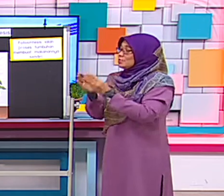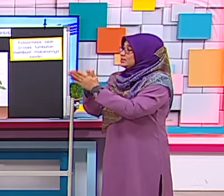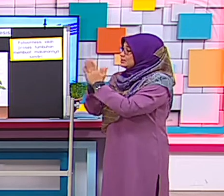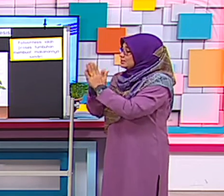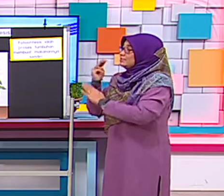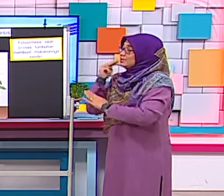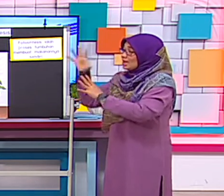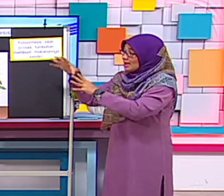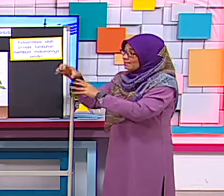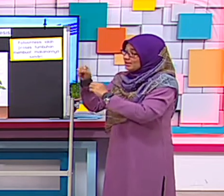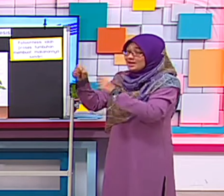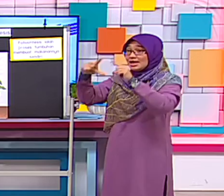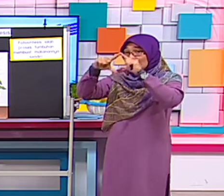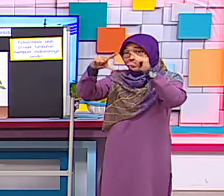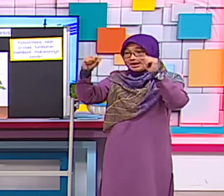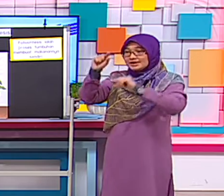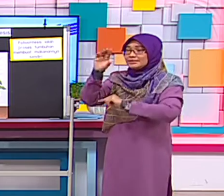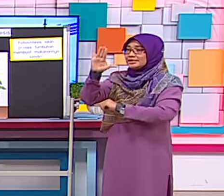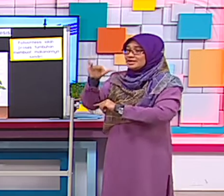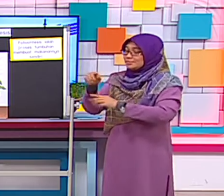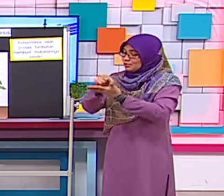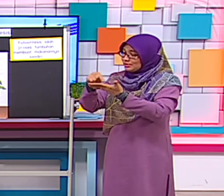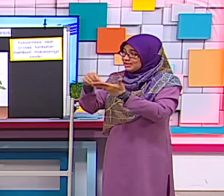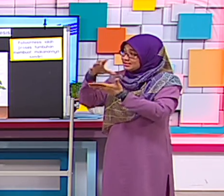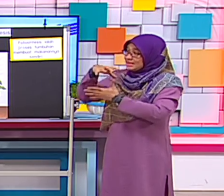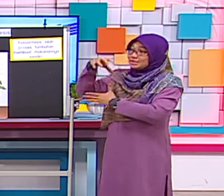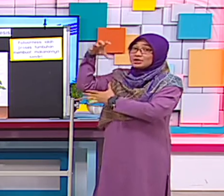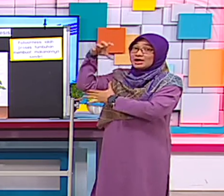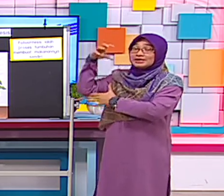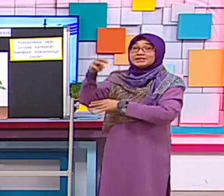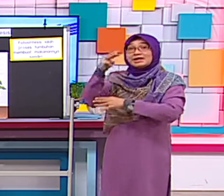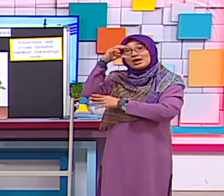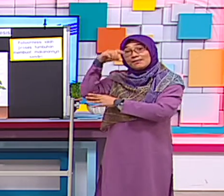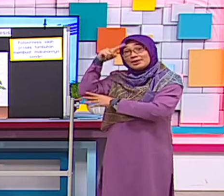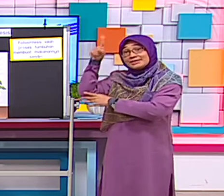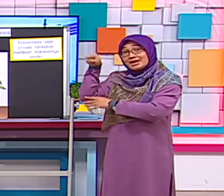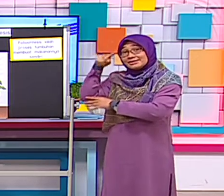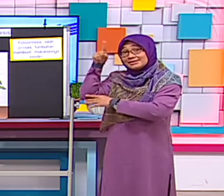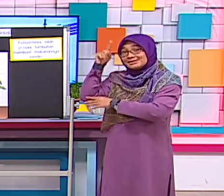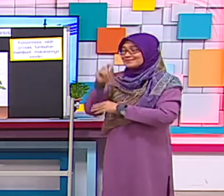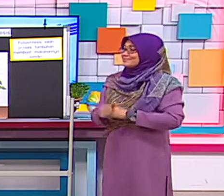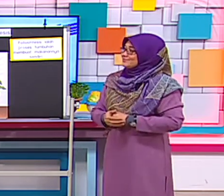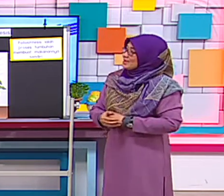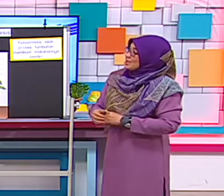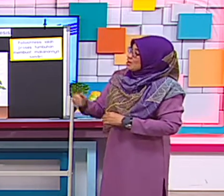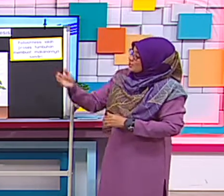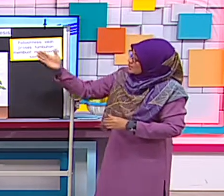mau minta Bira ambil Cut yang bertulis cahaya matahari Disini Oke